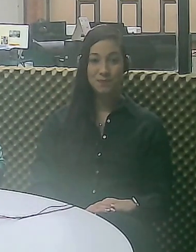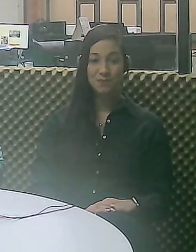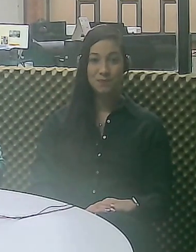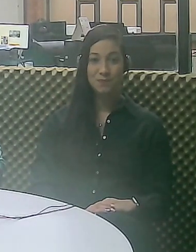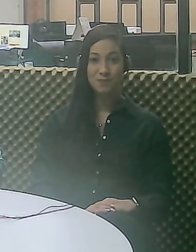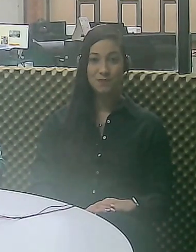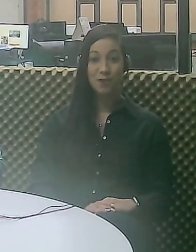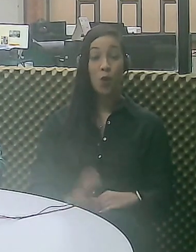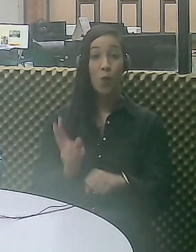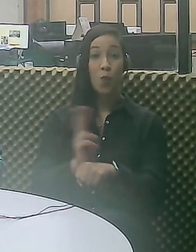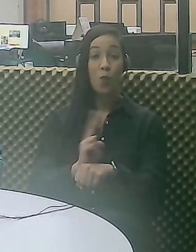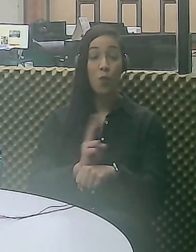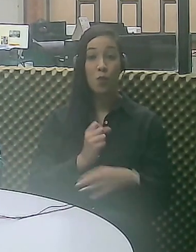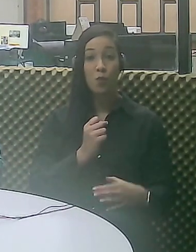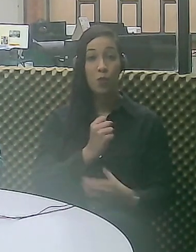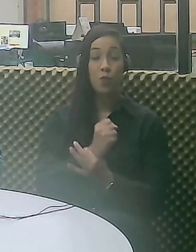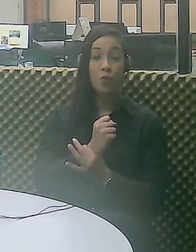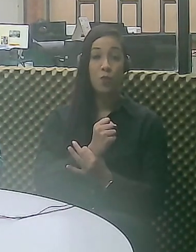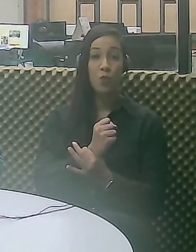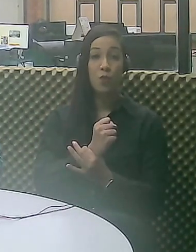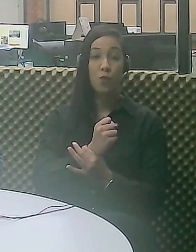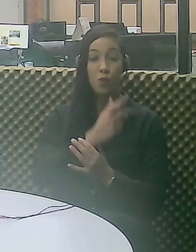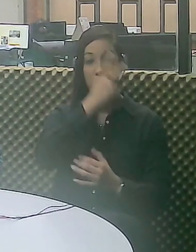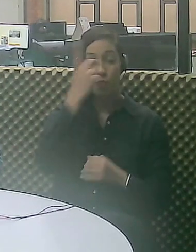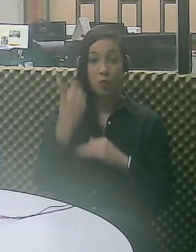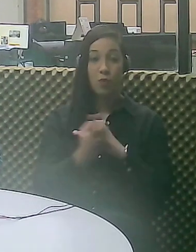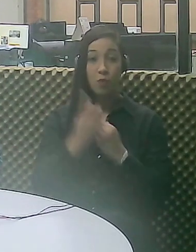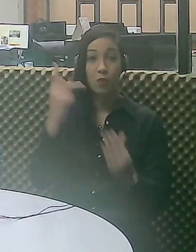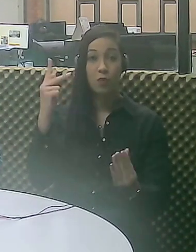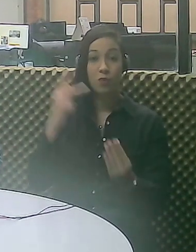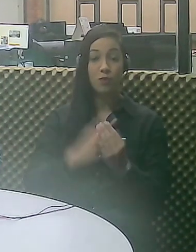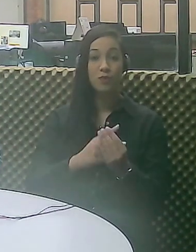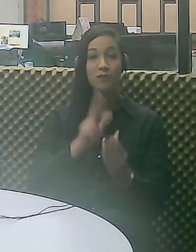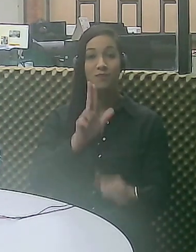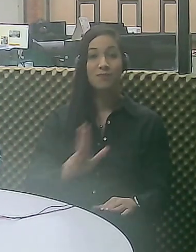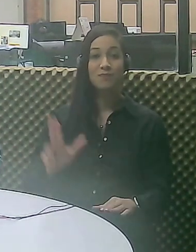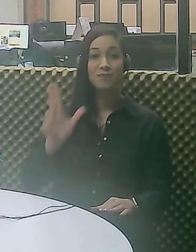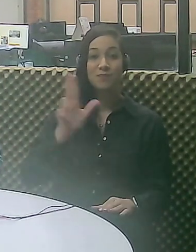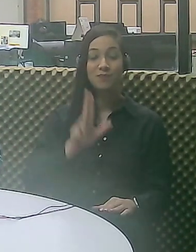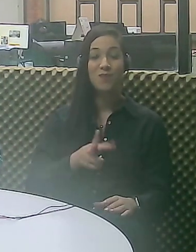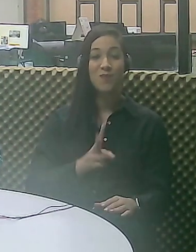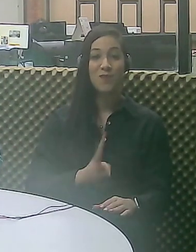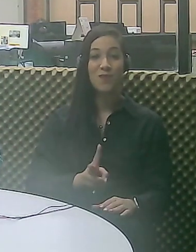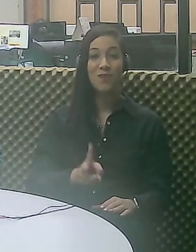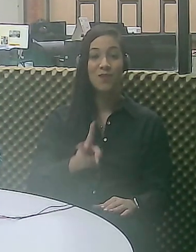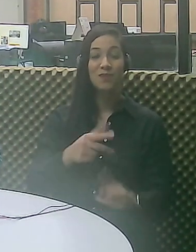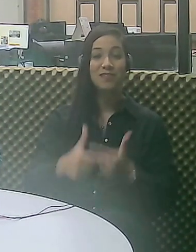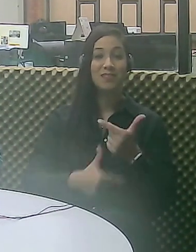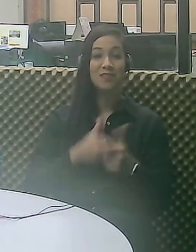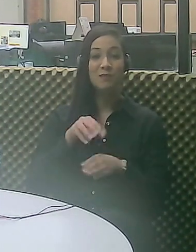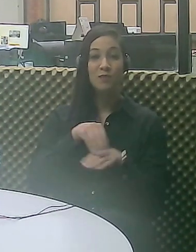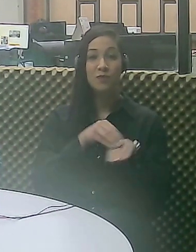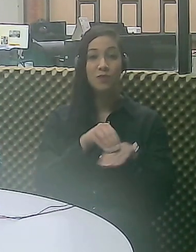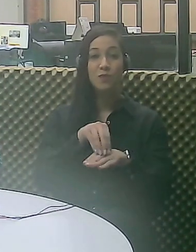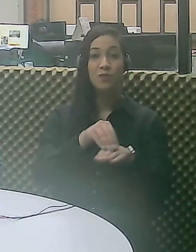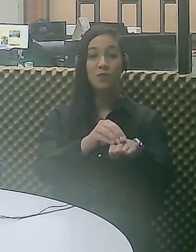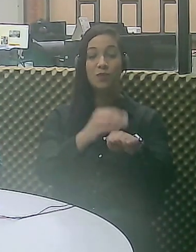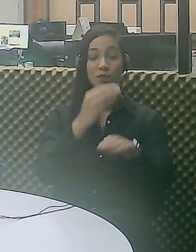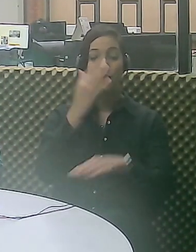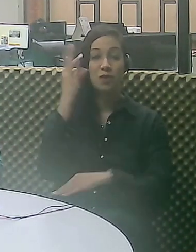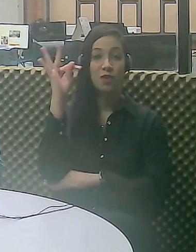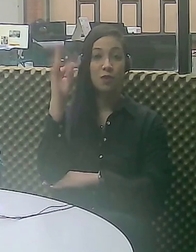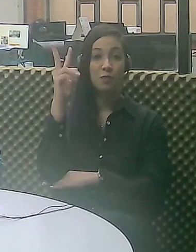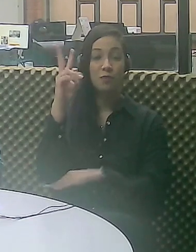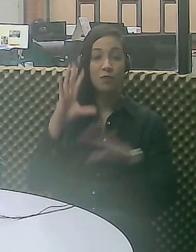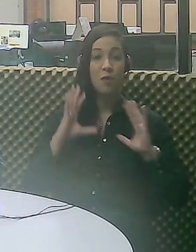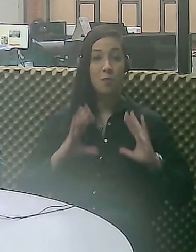A Superintendência de Proteção e Defesa do Consumidor, o PROCON, de Uberlândia, continua com seu serviço itinerante para a Praça Tubal